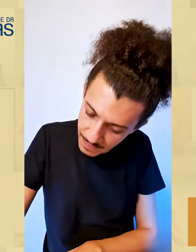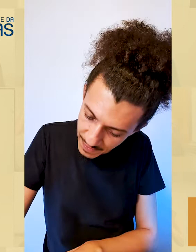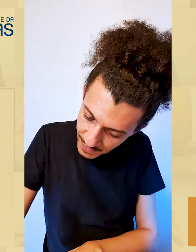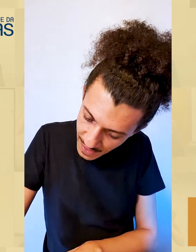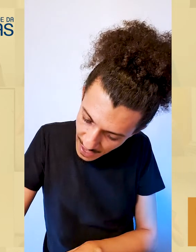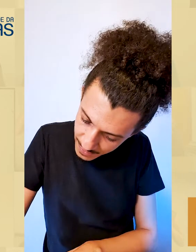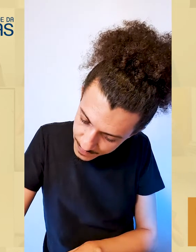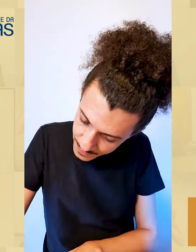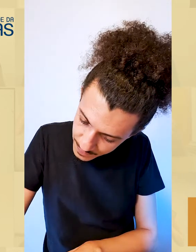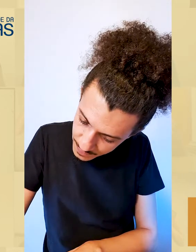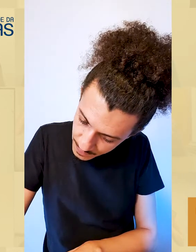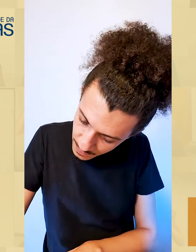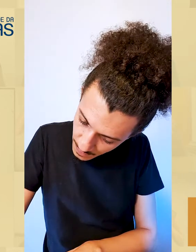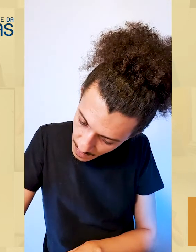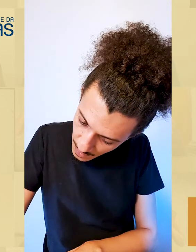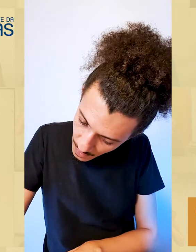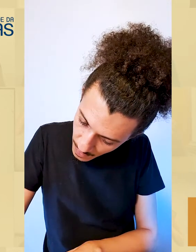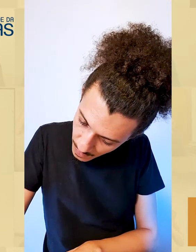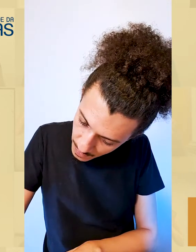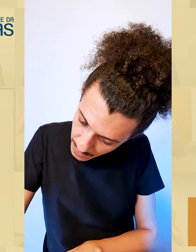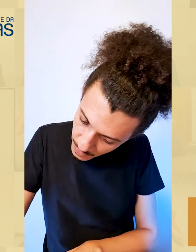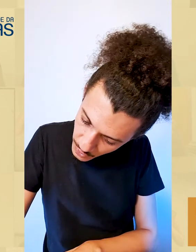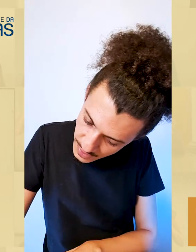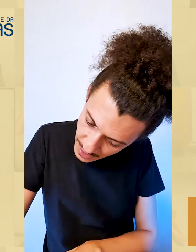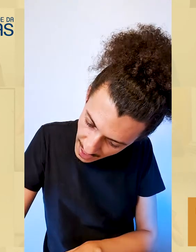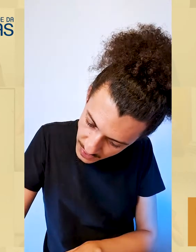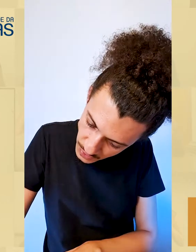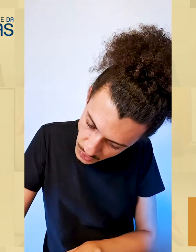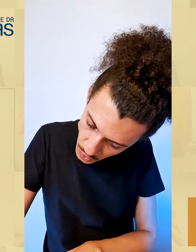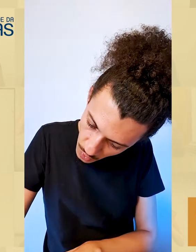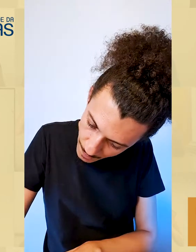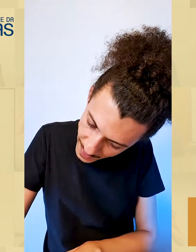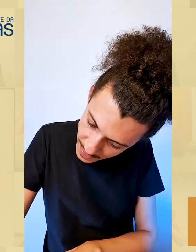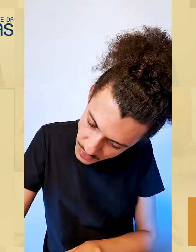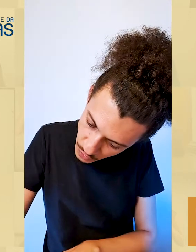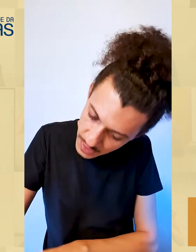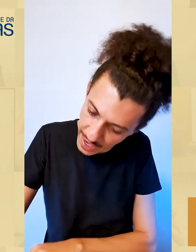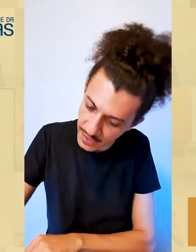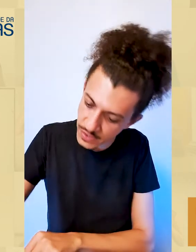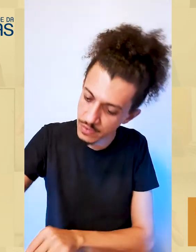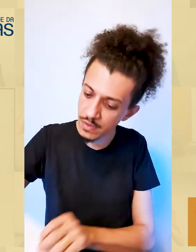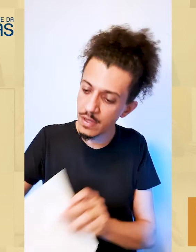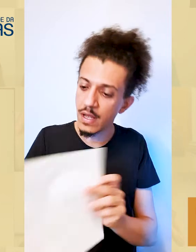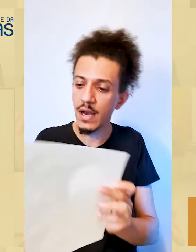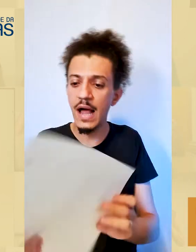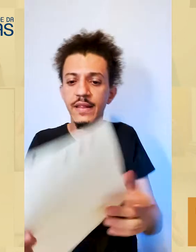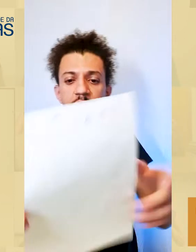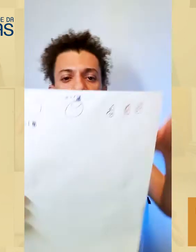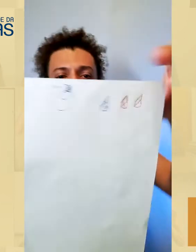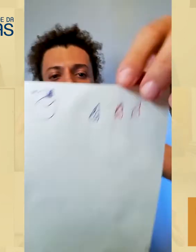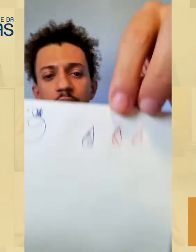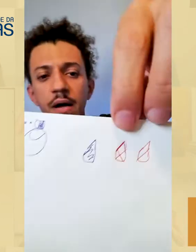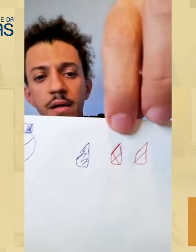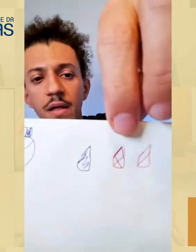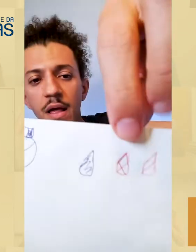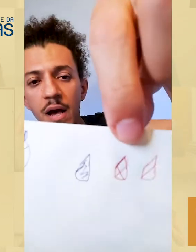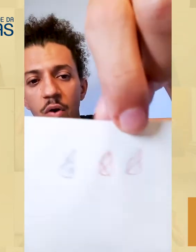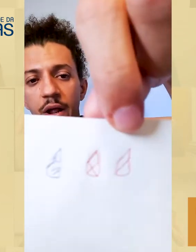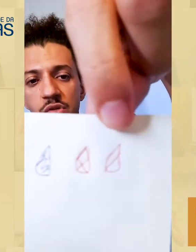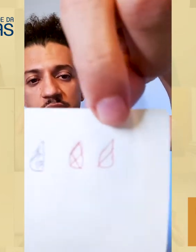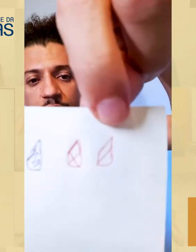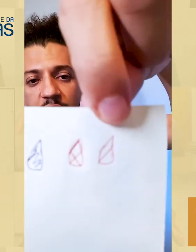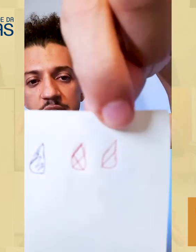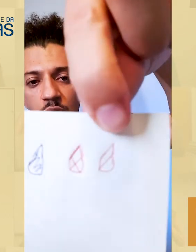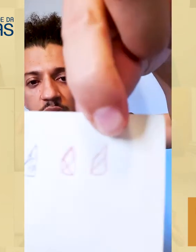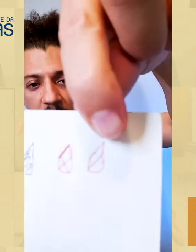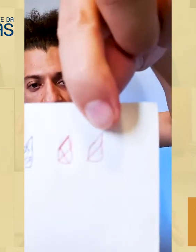mais simplificado, dando 2 traços ou apenas um traço lá dentro, tá? Agora,